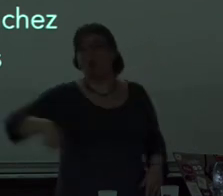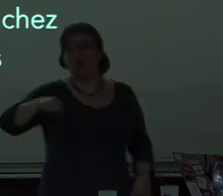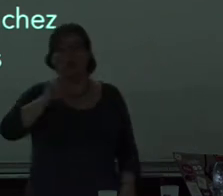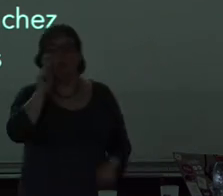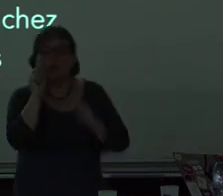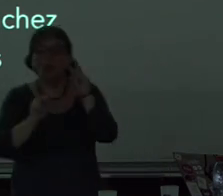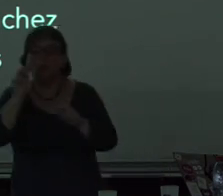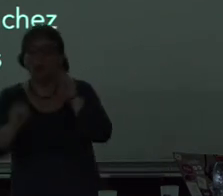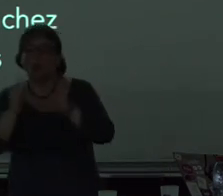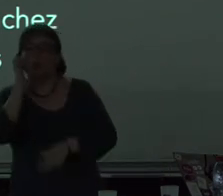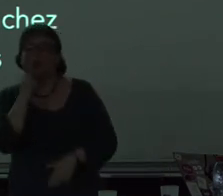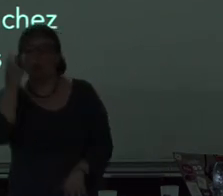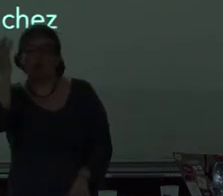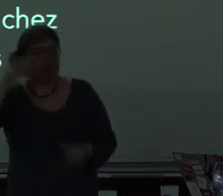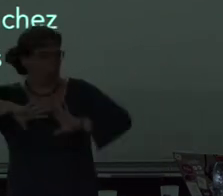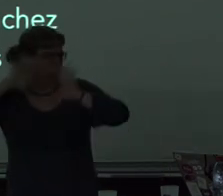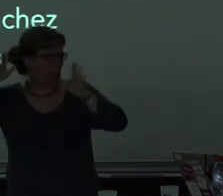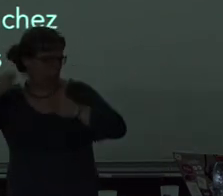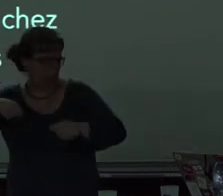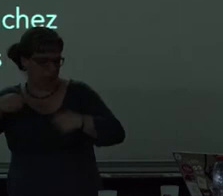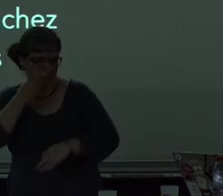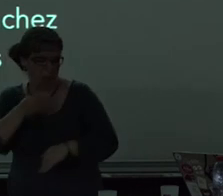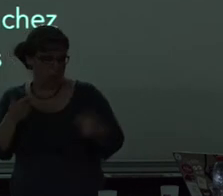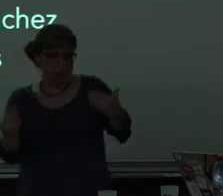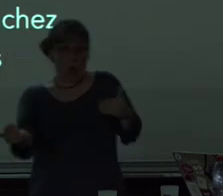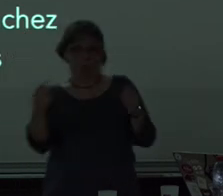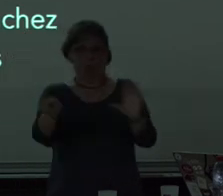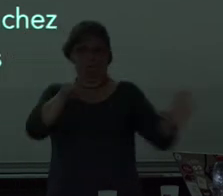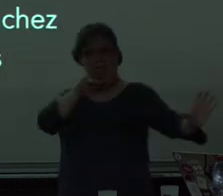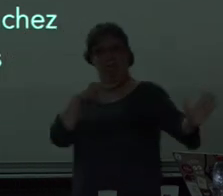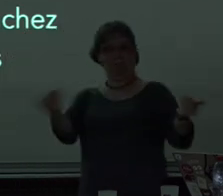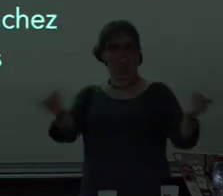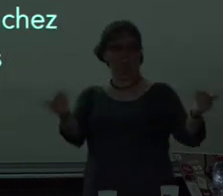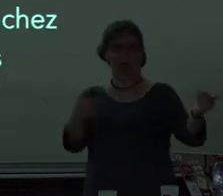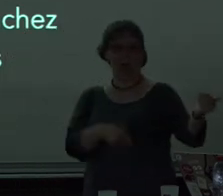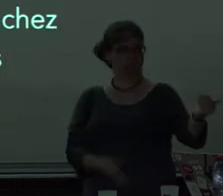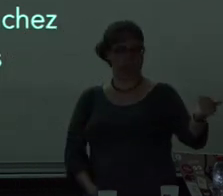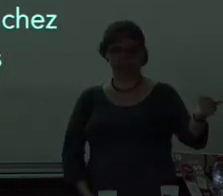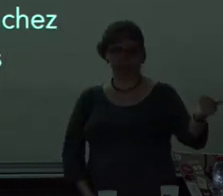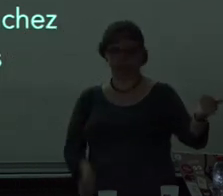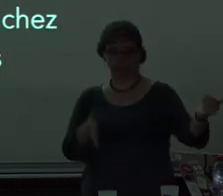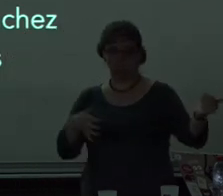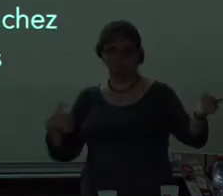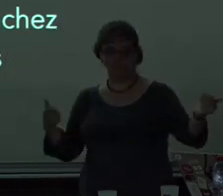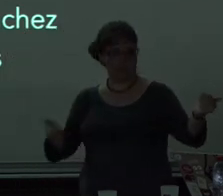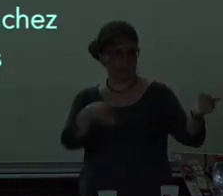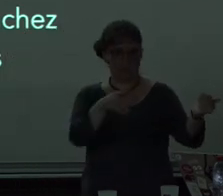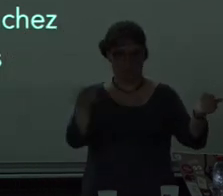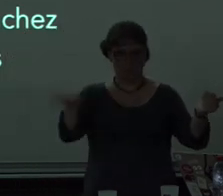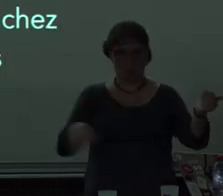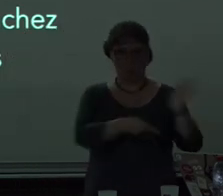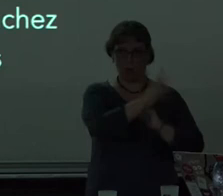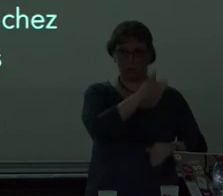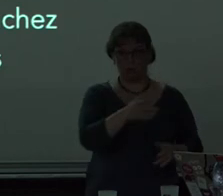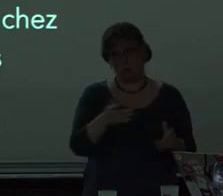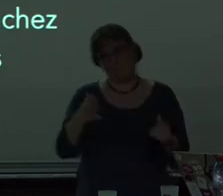font, mais on pourrait largement plus contribuer sur la blogosphère, et notamment en français, il y a